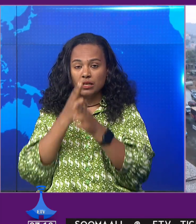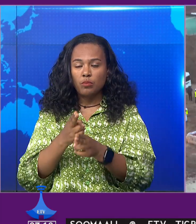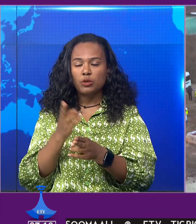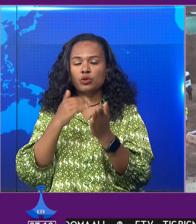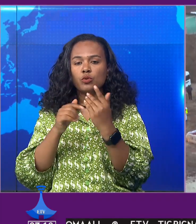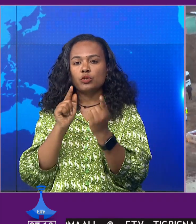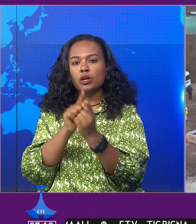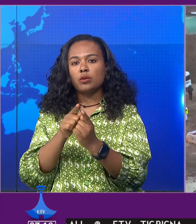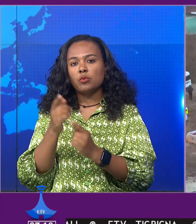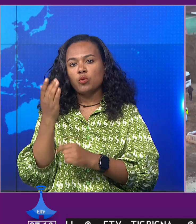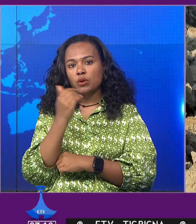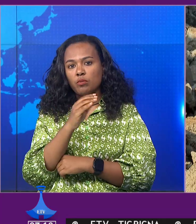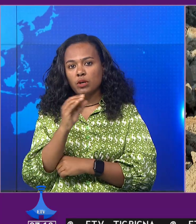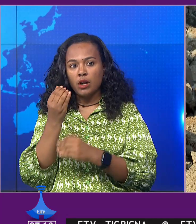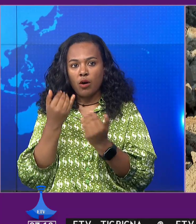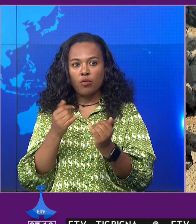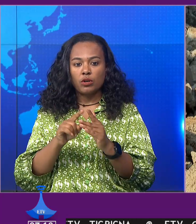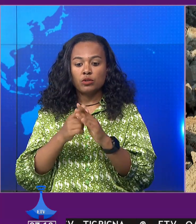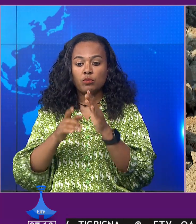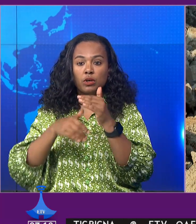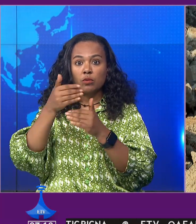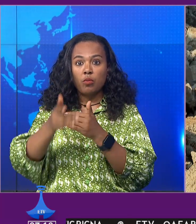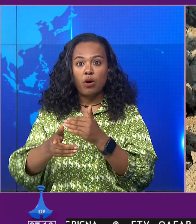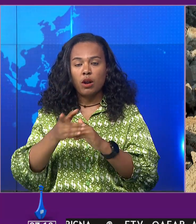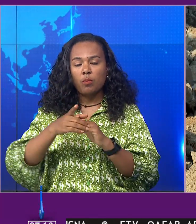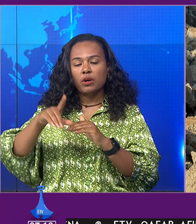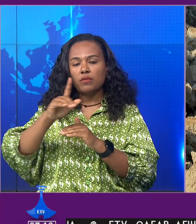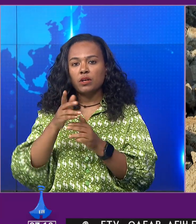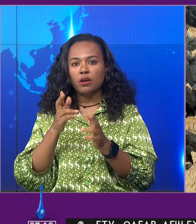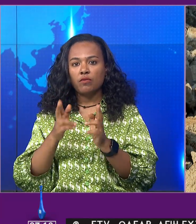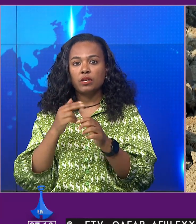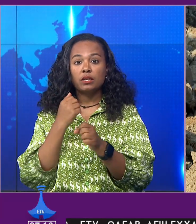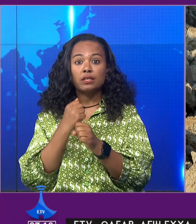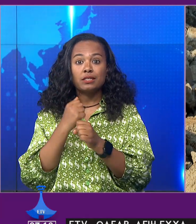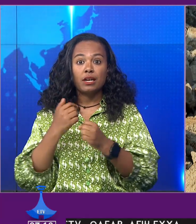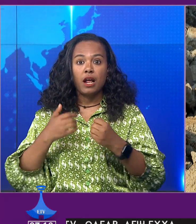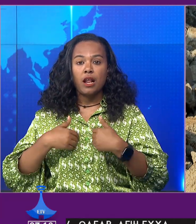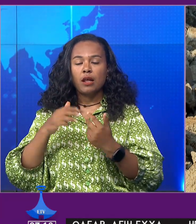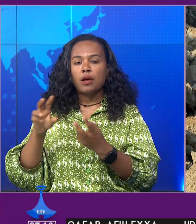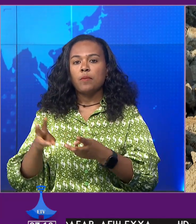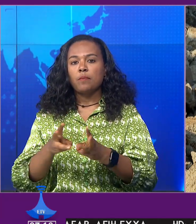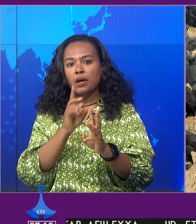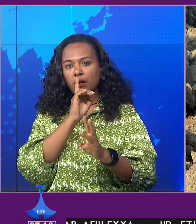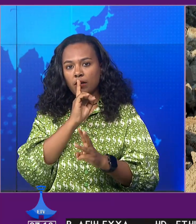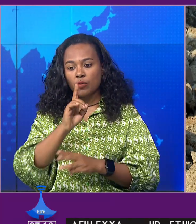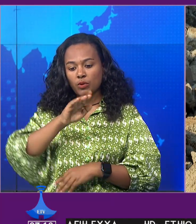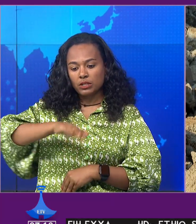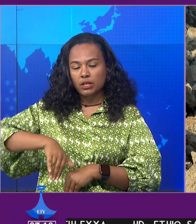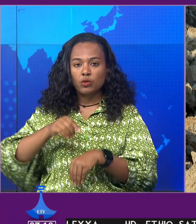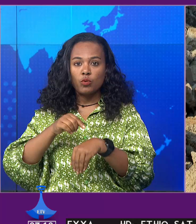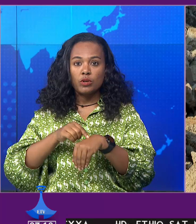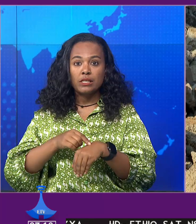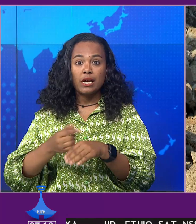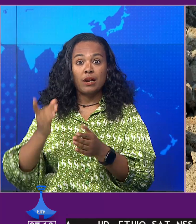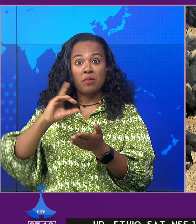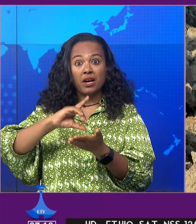አጋጥመውን ነበርና አሁን ከጀመርን በኋላ ግን በከፍተኛ ፍጥነት እየተሰራ ያለ መንገድ ነው። የዘገየውን ጊዜ